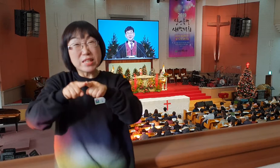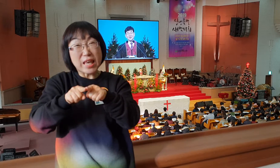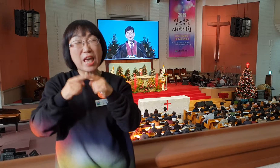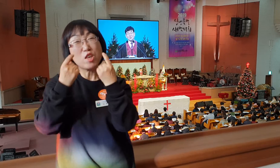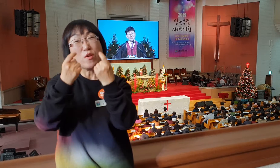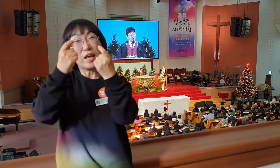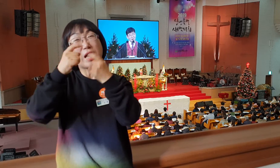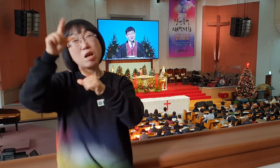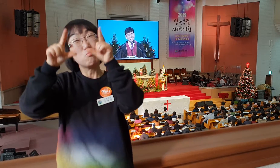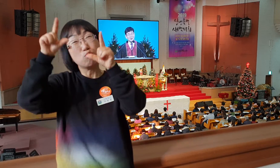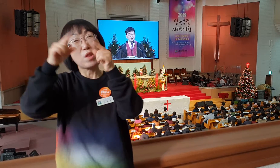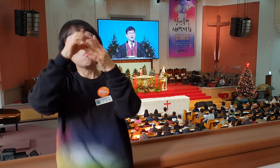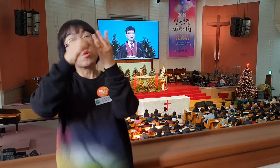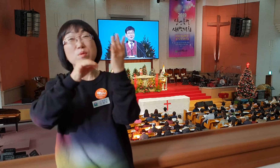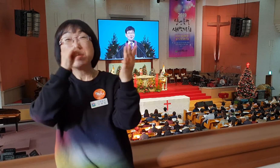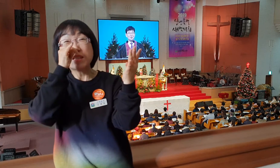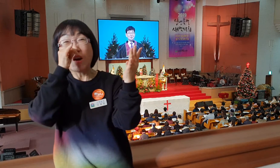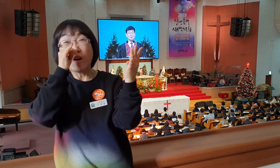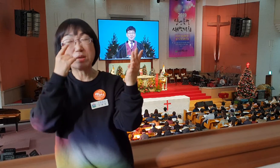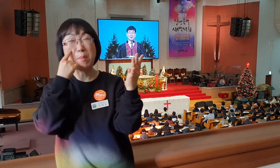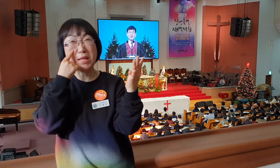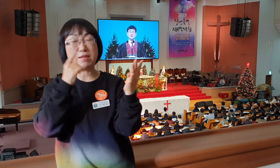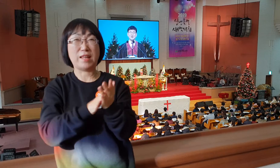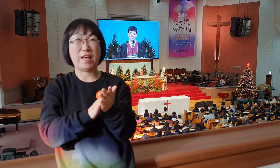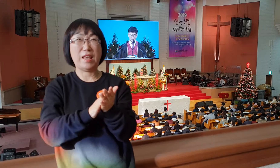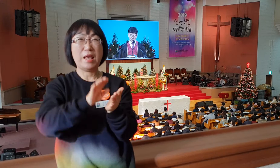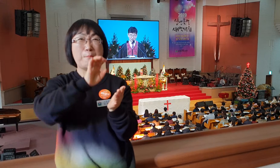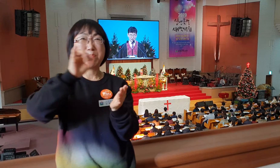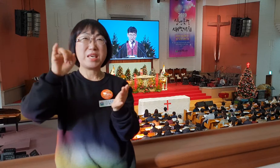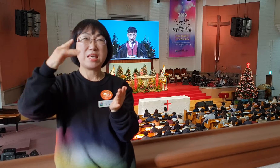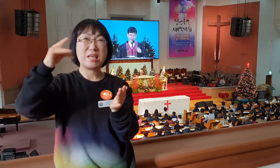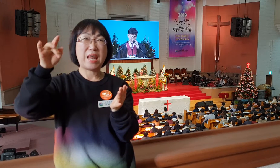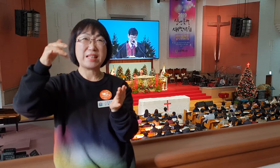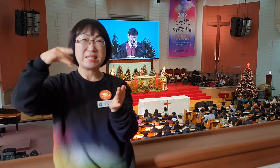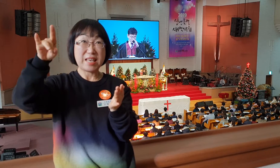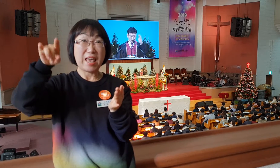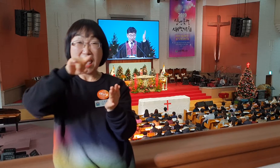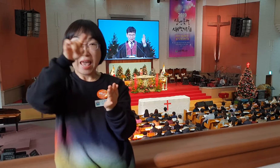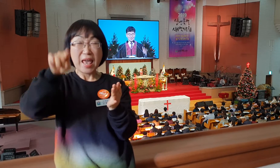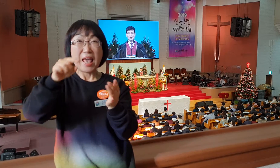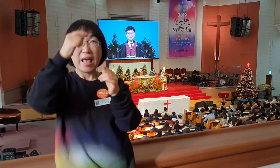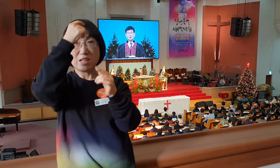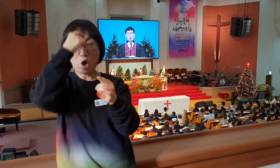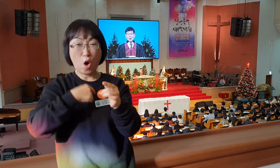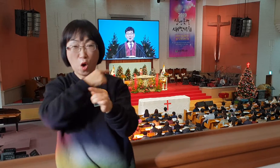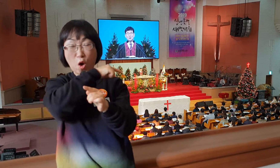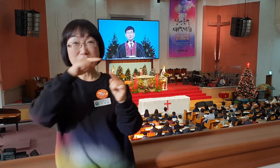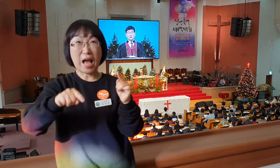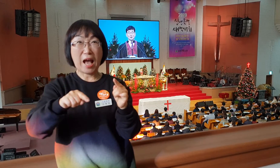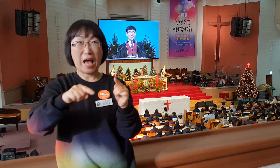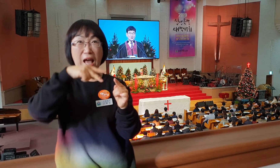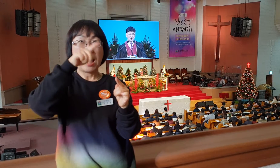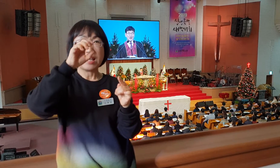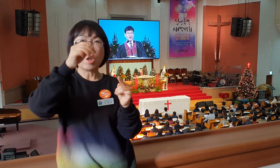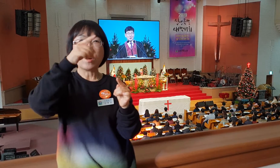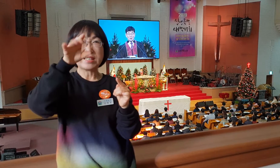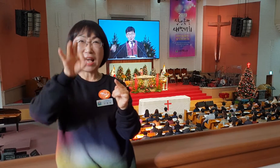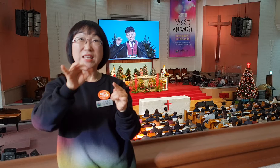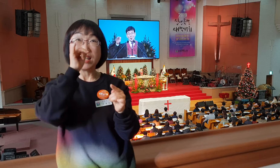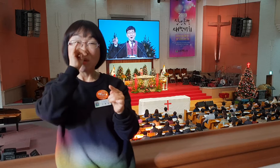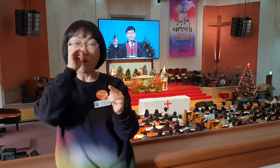있었어요. 그 영화에 대해서 봤을 것 같아요. 피렌체라고요. 피렌체에 성당이 있습니다. 두오모라고. 두오모